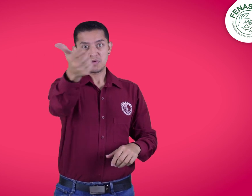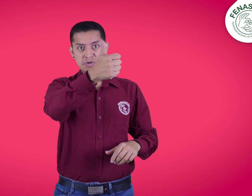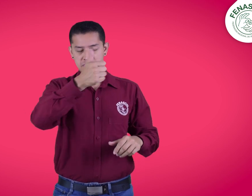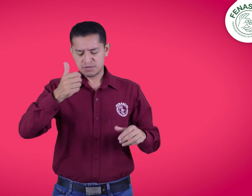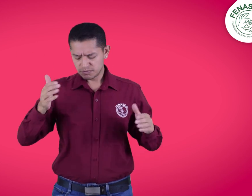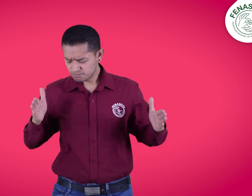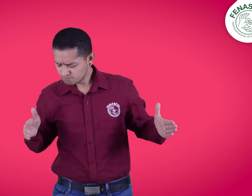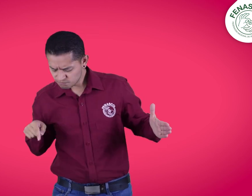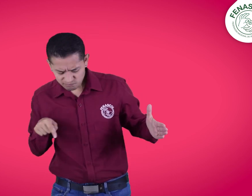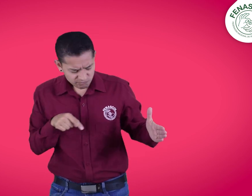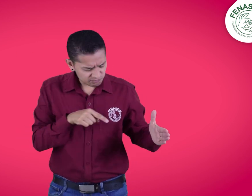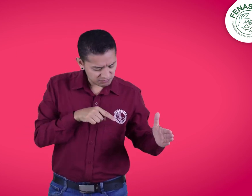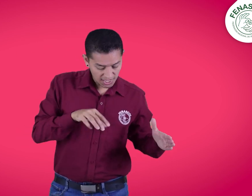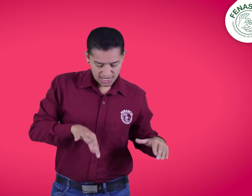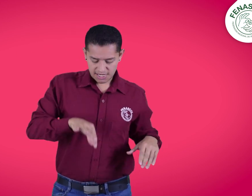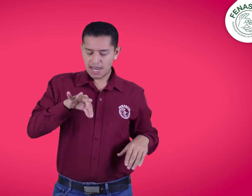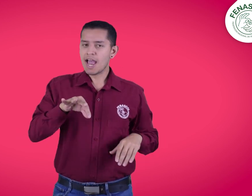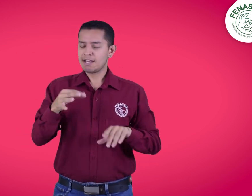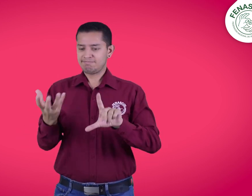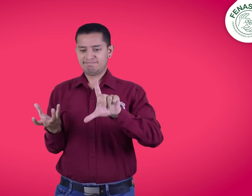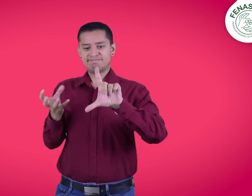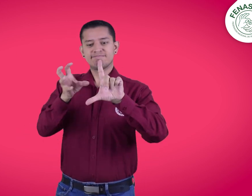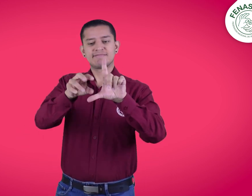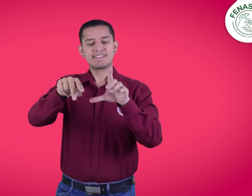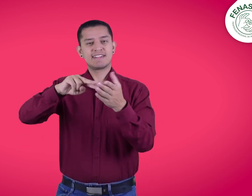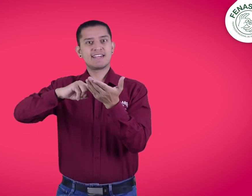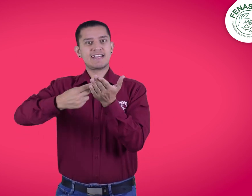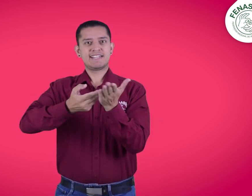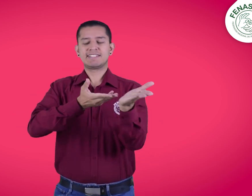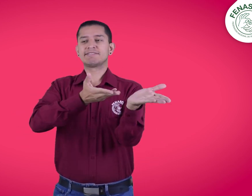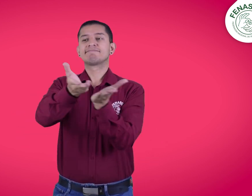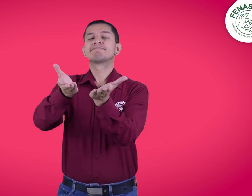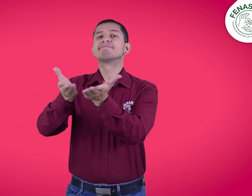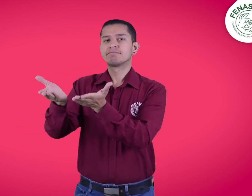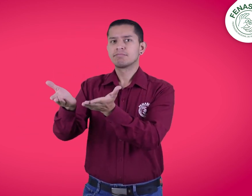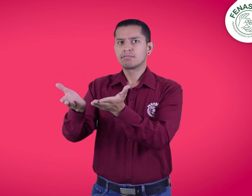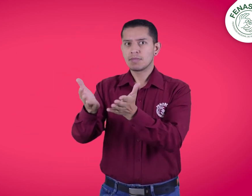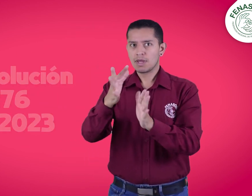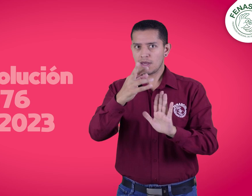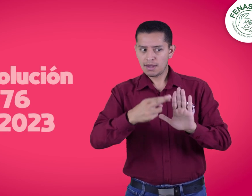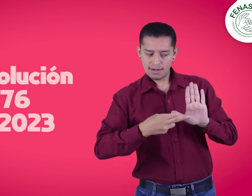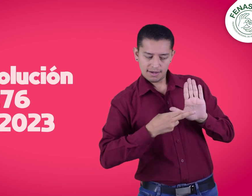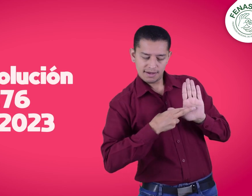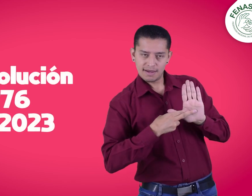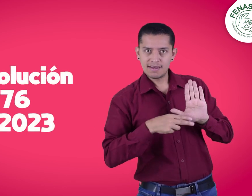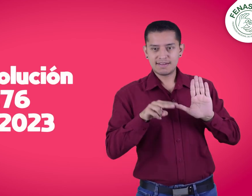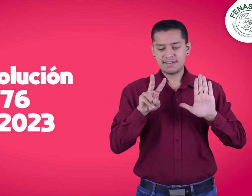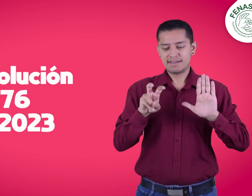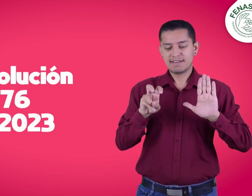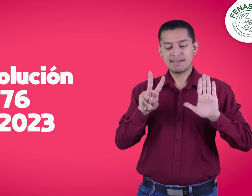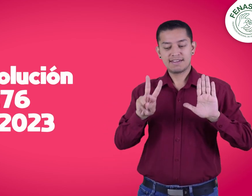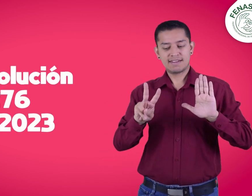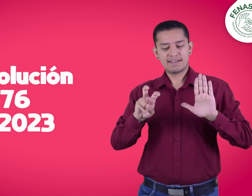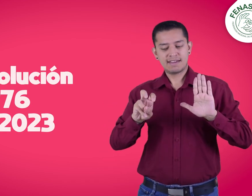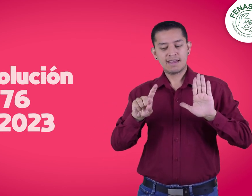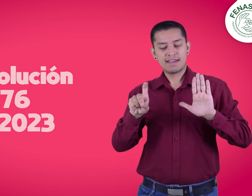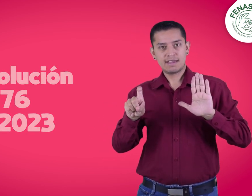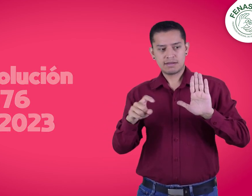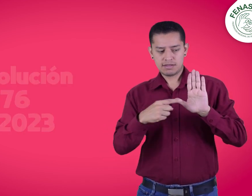cuál programa lo harían pero con la nueva resolución 7276 se hace un cambio de horario y se